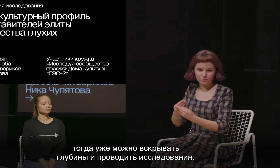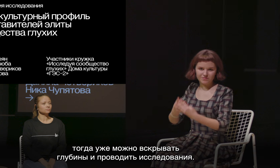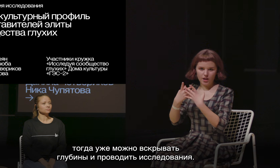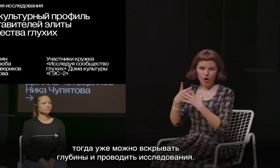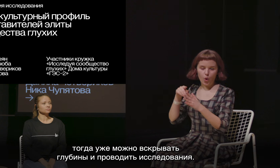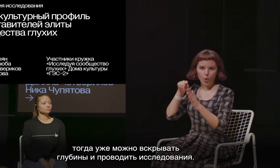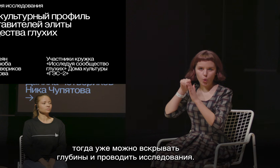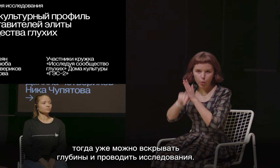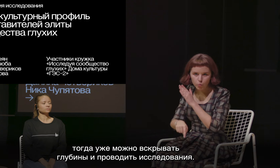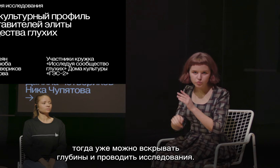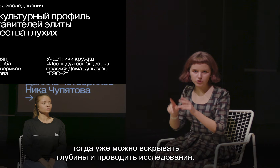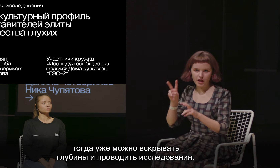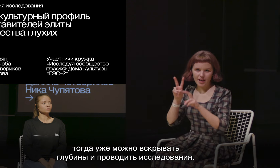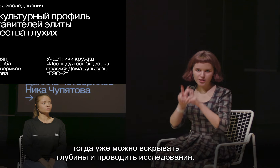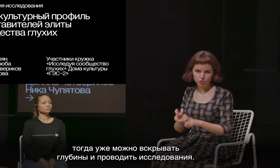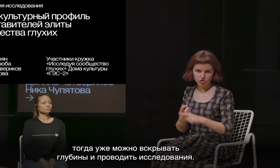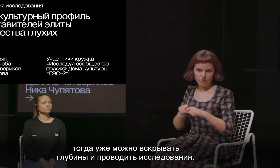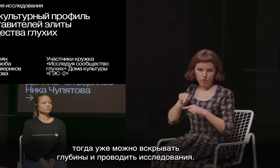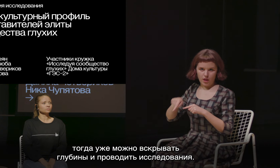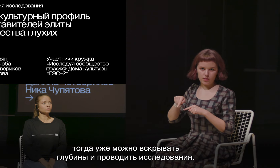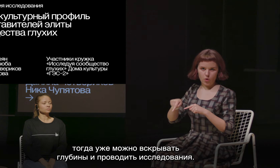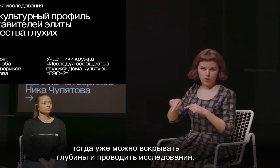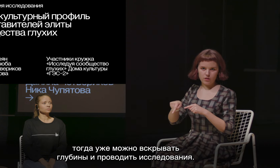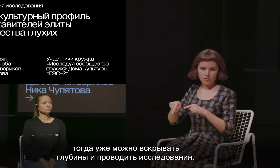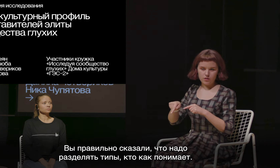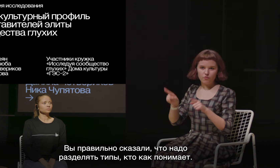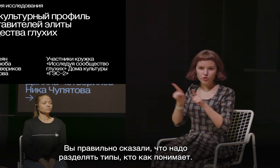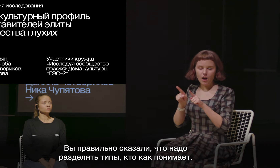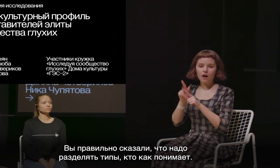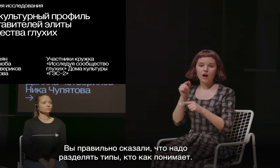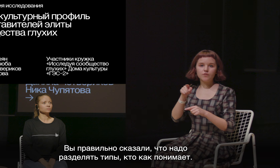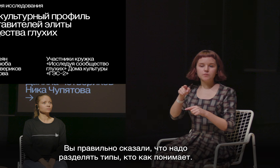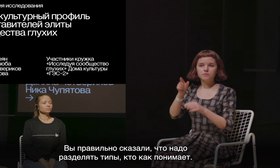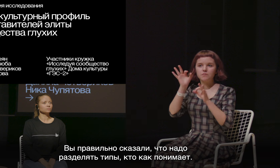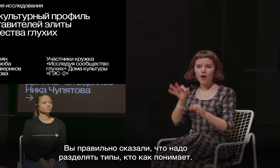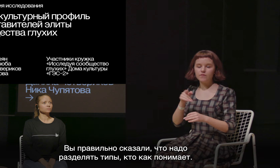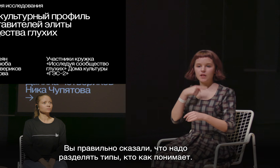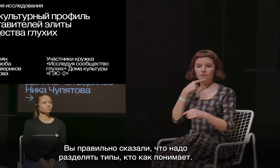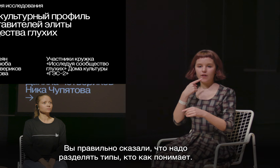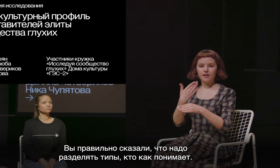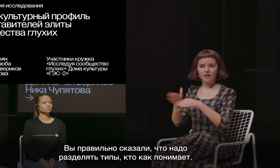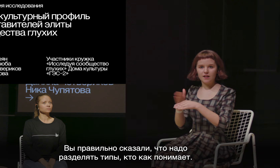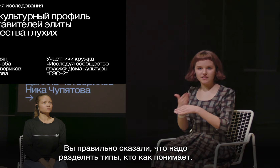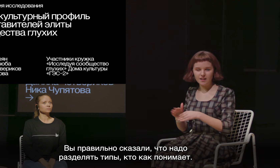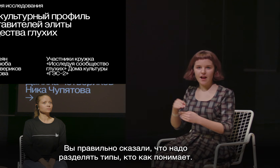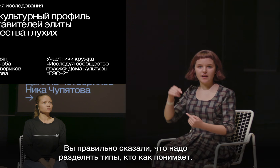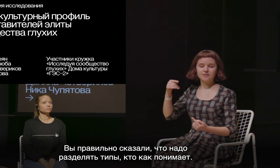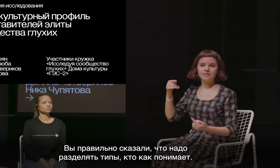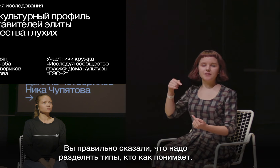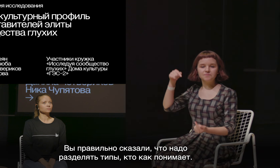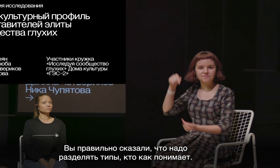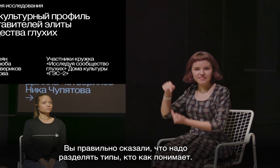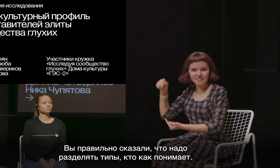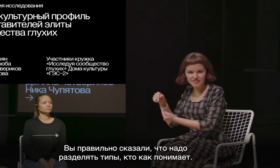уже можно вскрывать, да, глубинные и проводить исследования. Вы правильно сказали, что надо